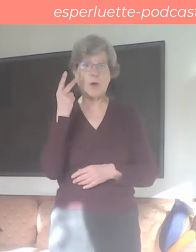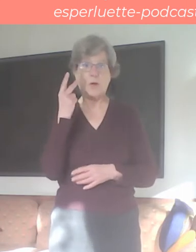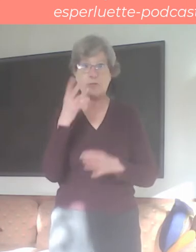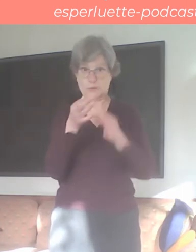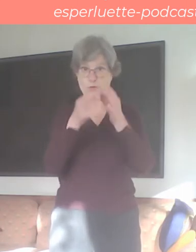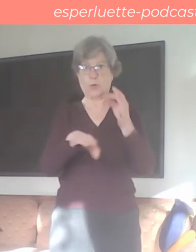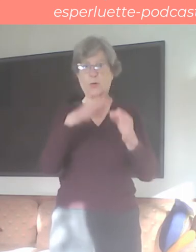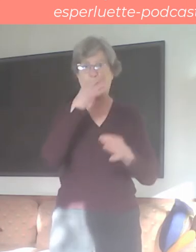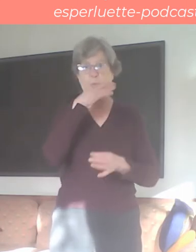de nouveau